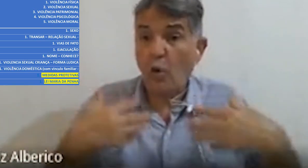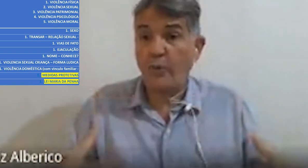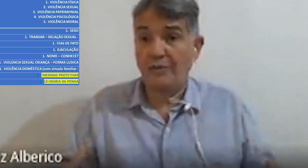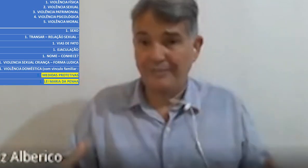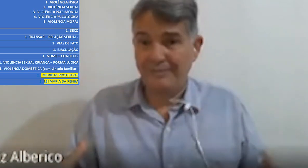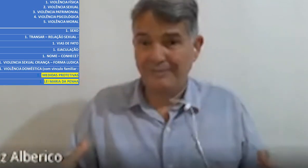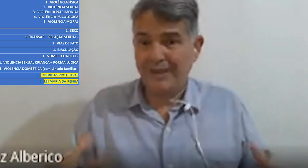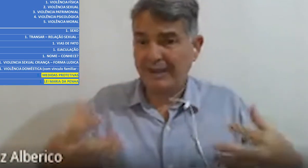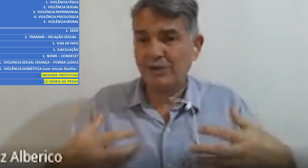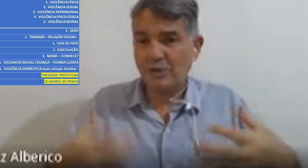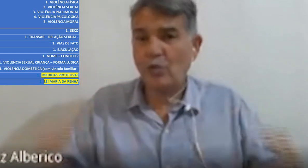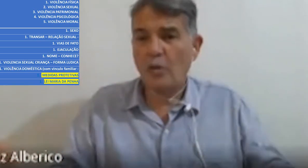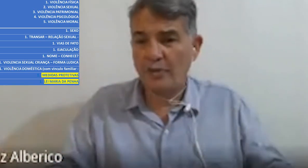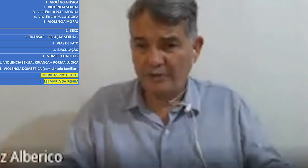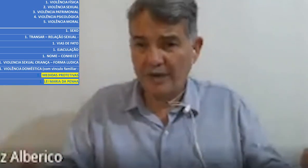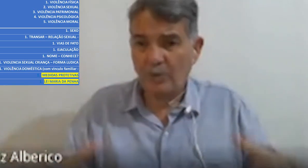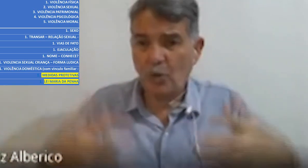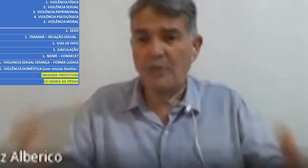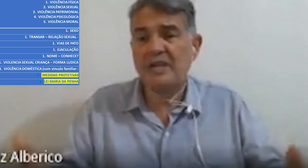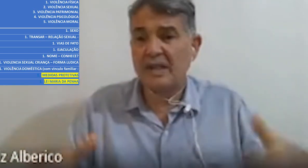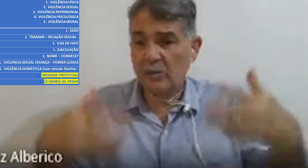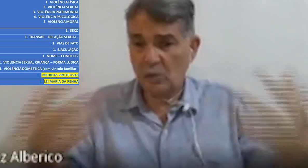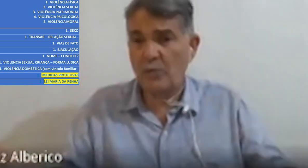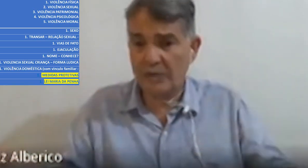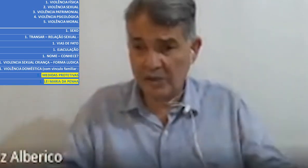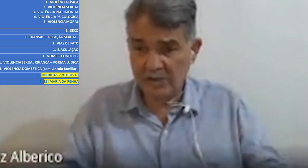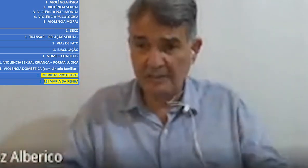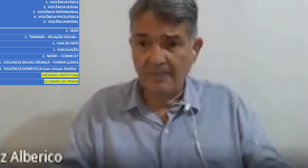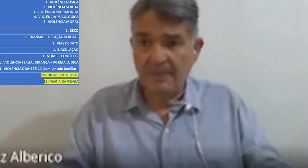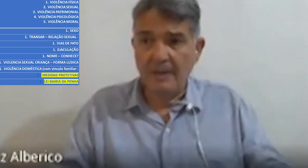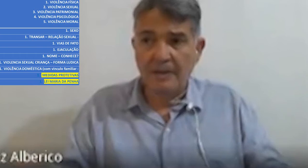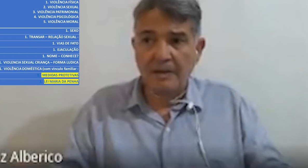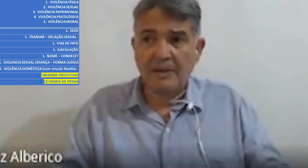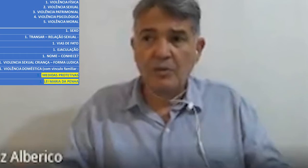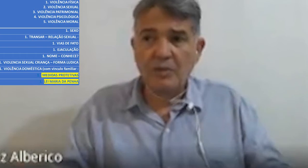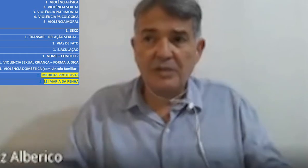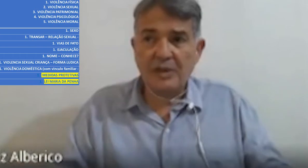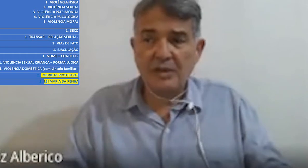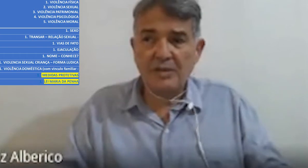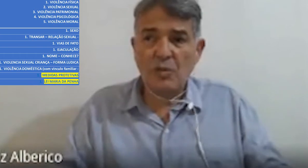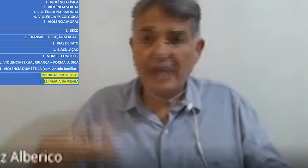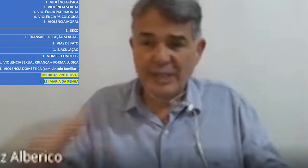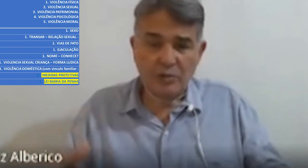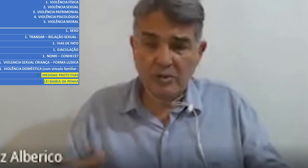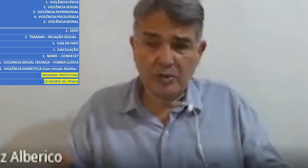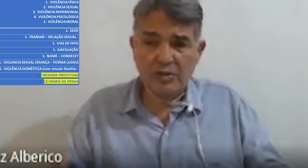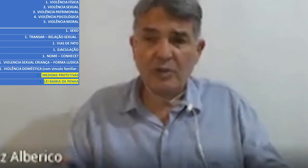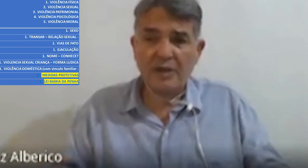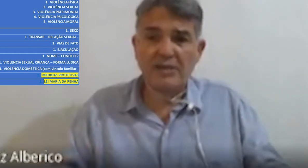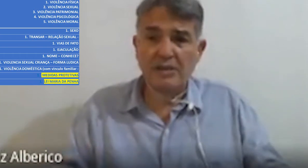corpo. É aquela história do corpo que fala, o corpo que sente, o corpo que diz. Então, muitas vezes, o risco de outras doenças e